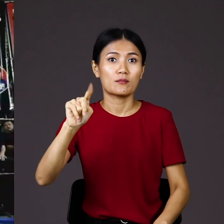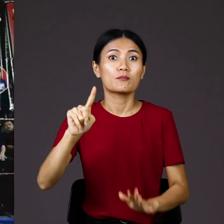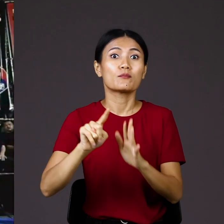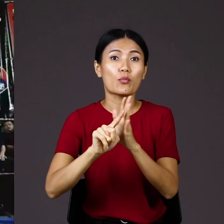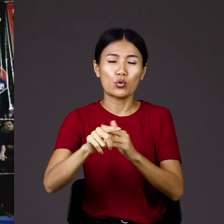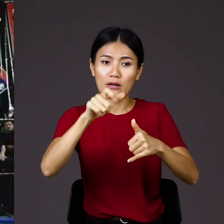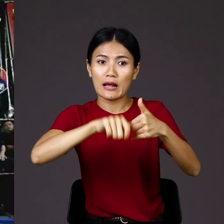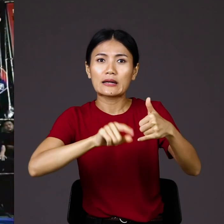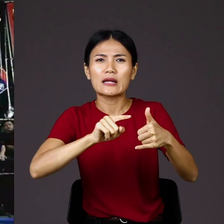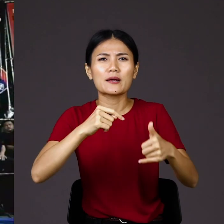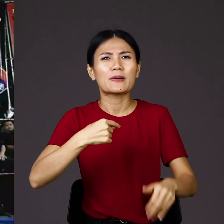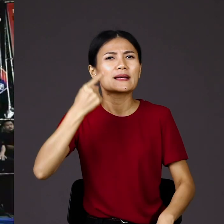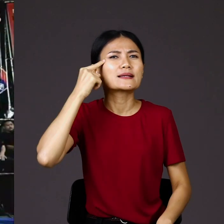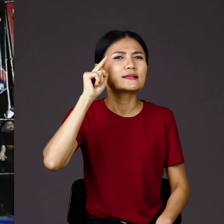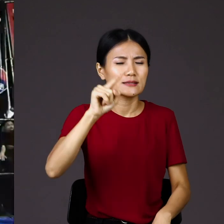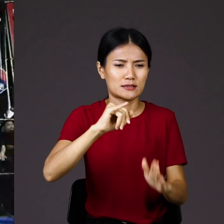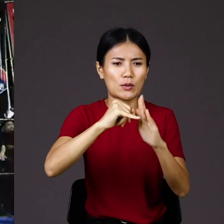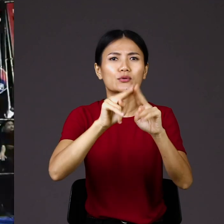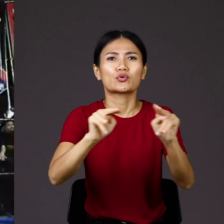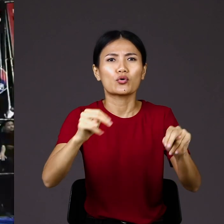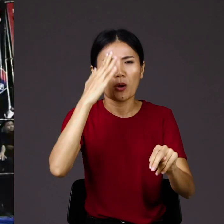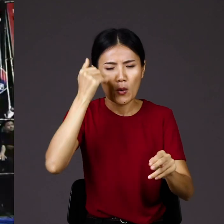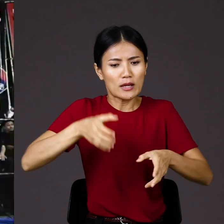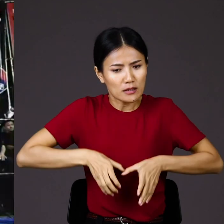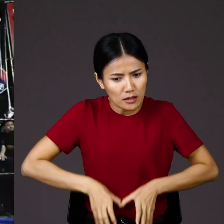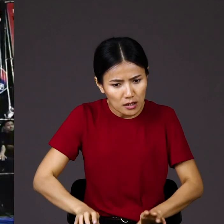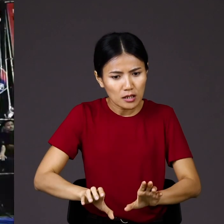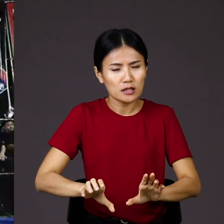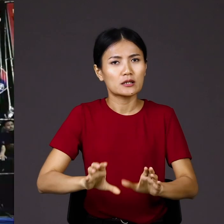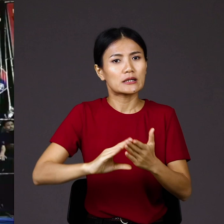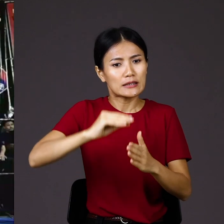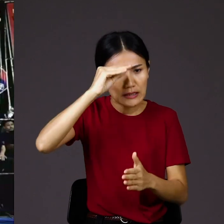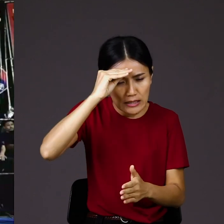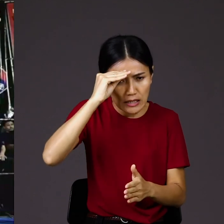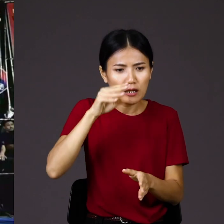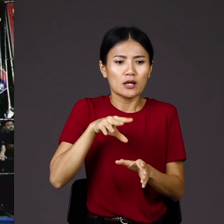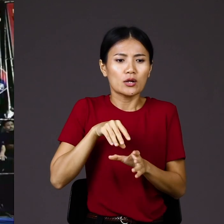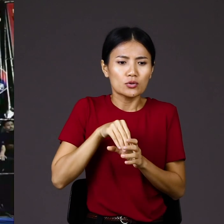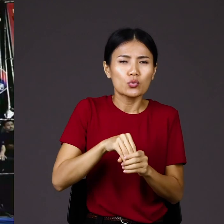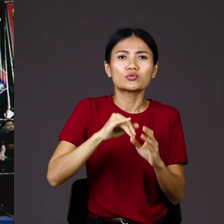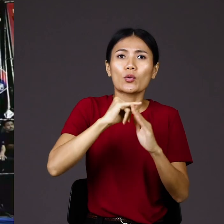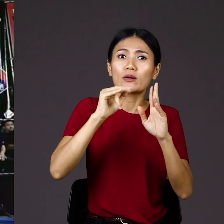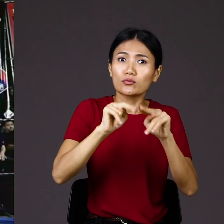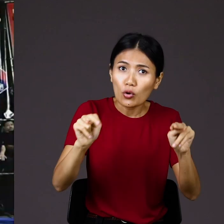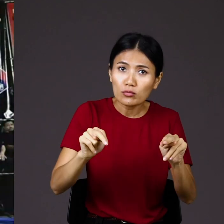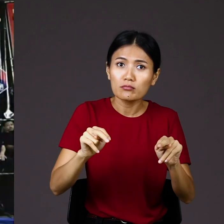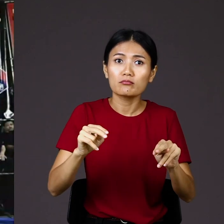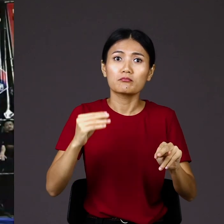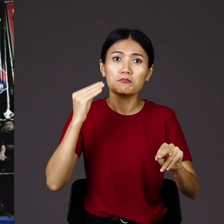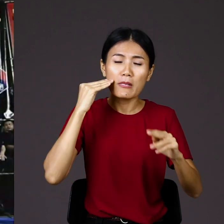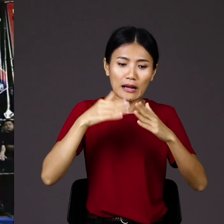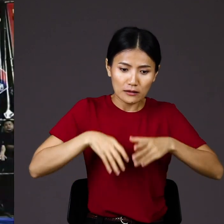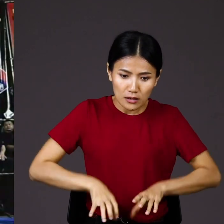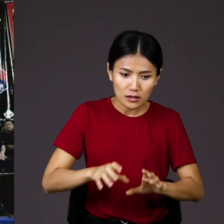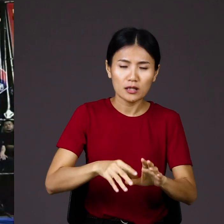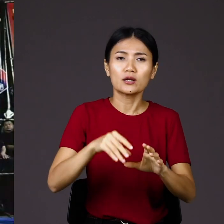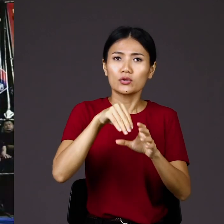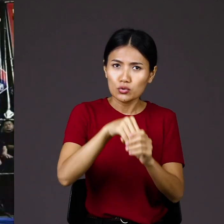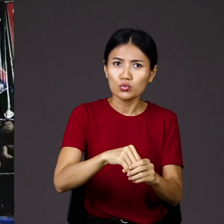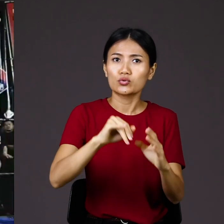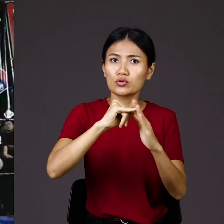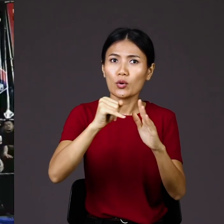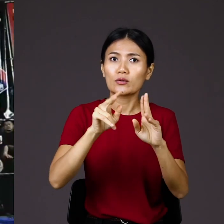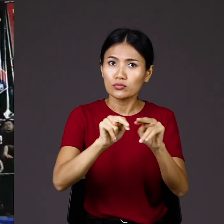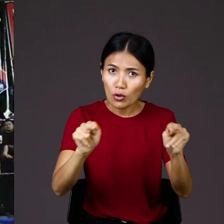ของนนทบุรีครับเพราะเขาเป็นคนที่เกิดที่นี่โตที่นี่เรียนหนังสือที่นี่บ้านของเข